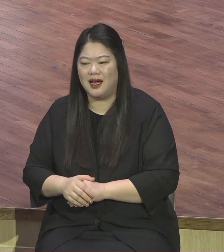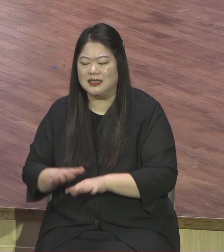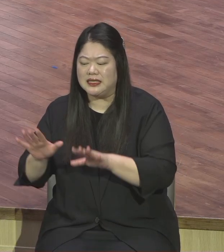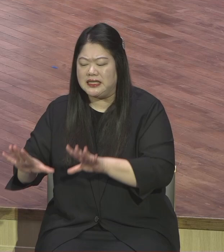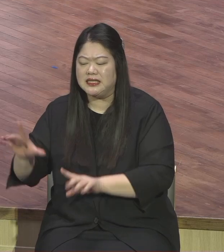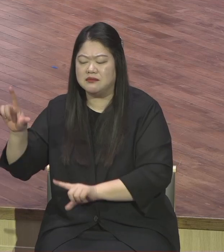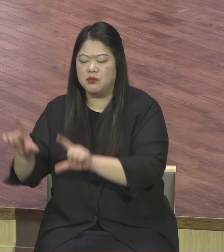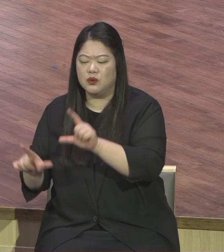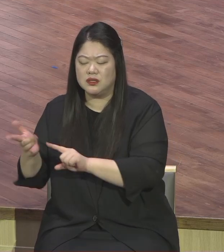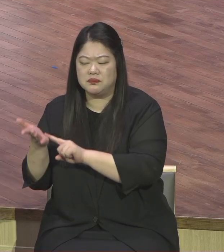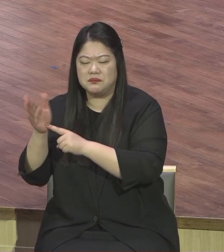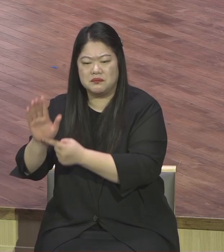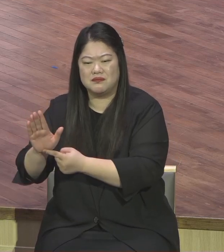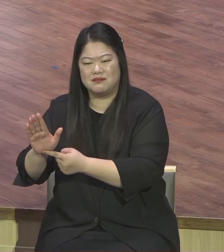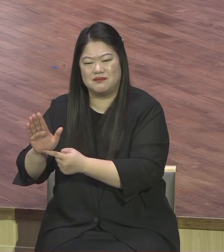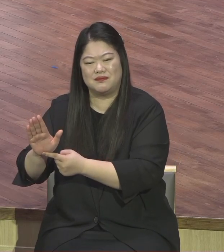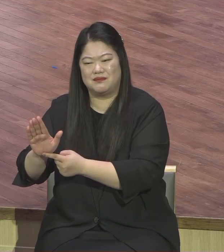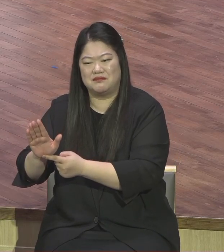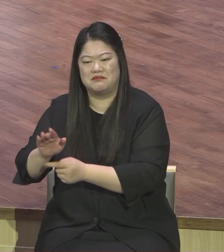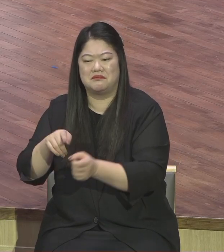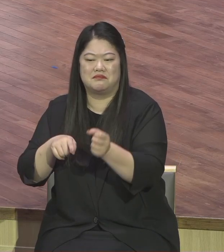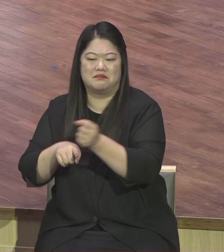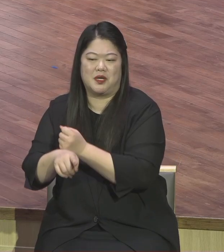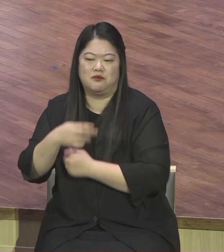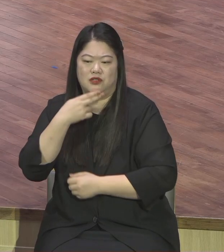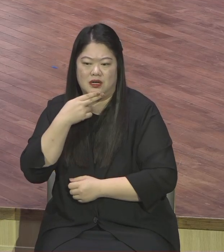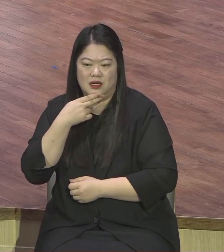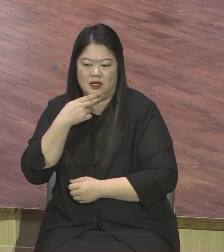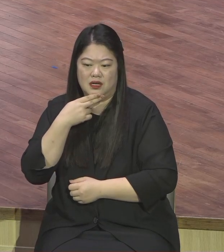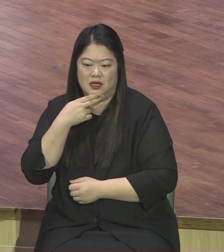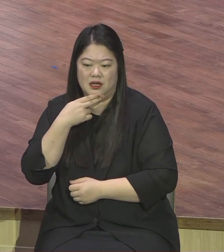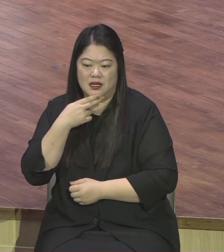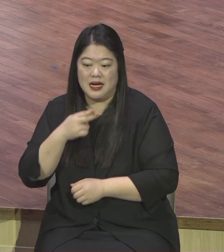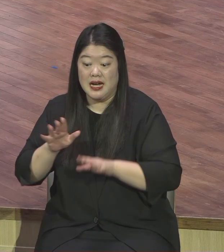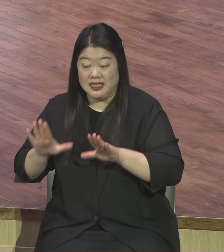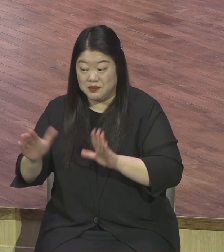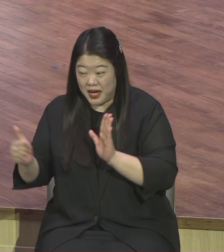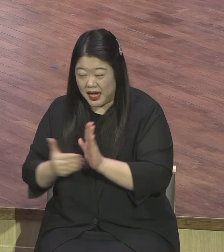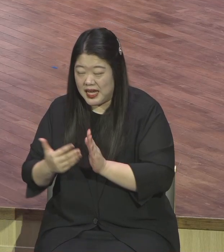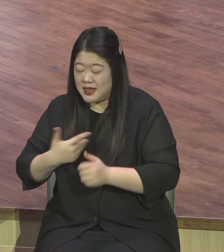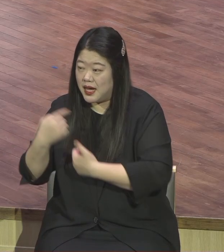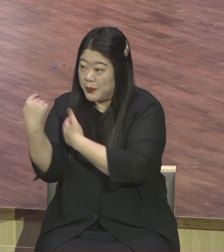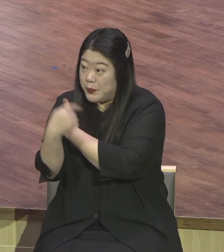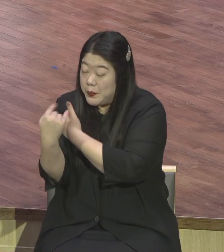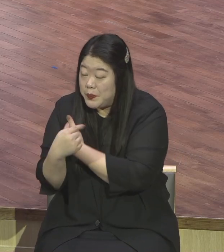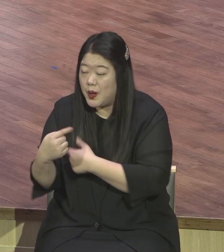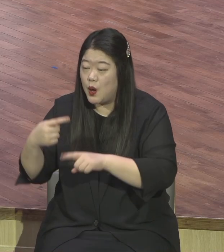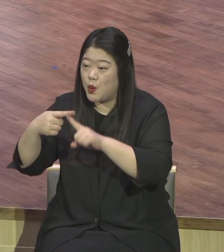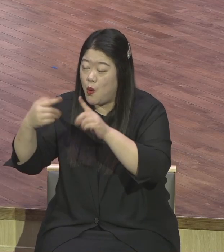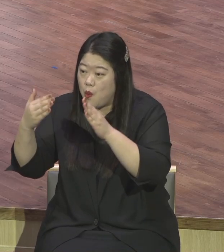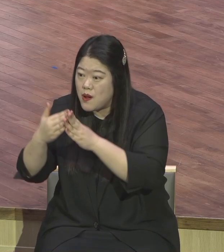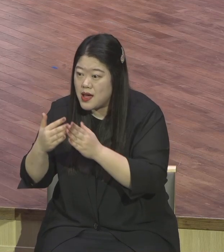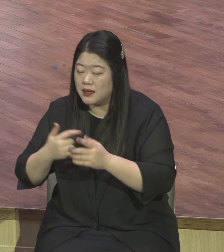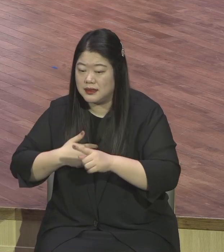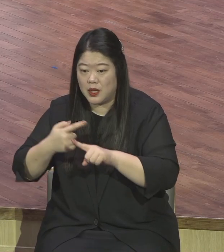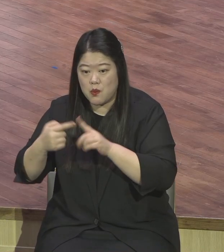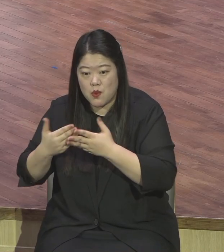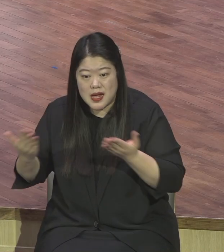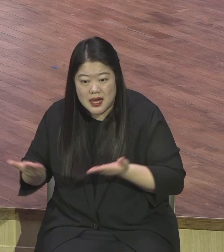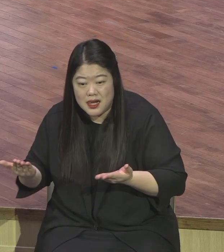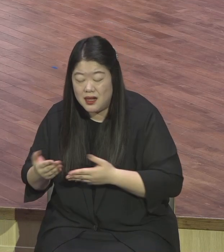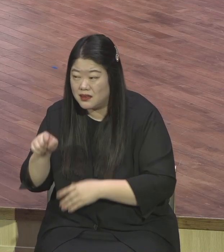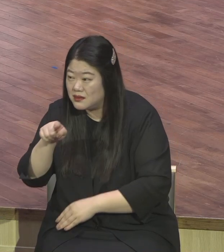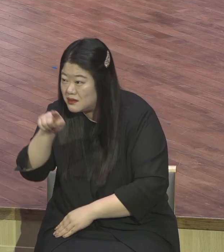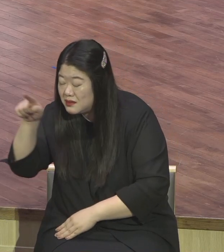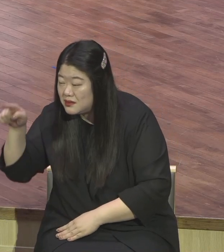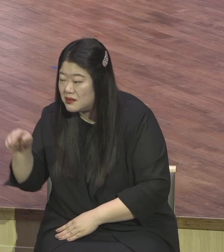이거 가짜구나. 이거 틀렸구나. 내가 믿는 신앙이, 내가 지금 세워진 이 교회들이 다 지금 성경대로 하지